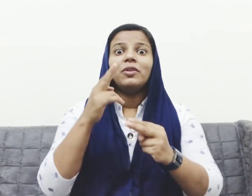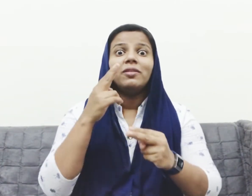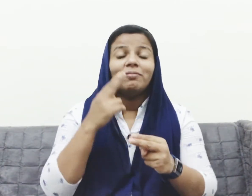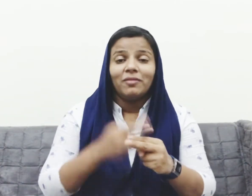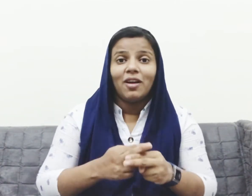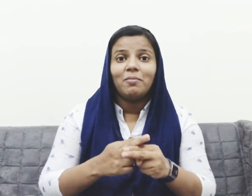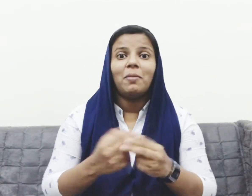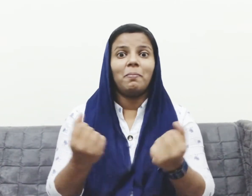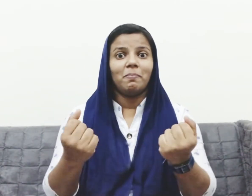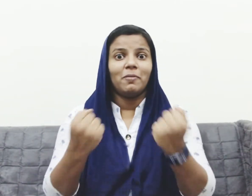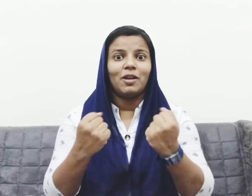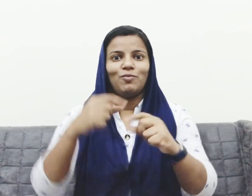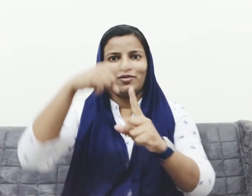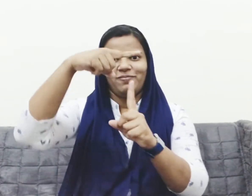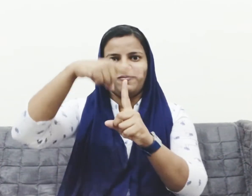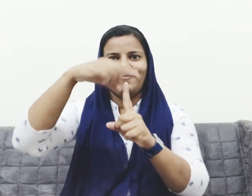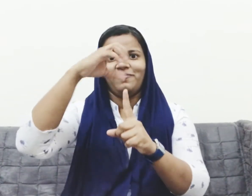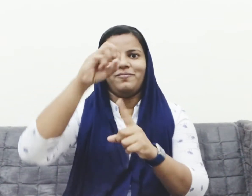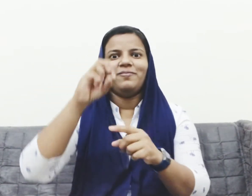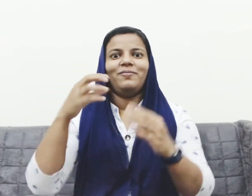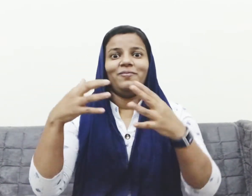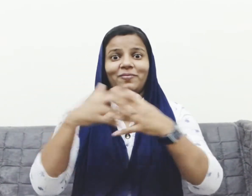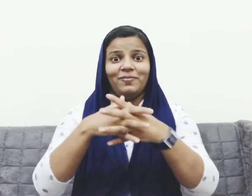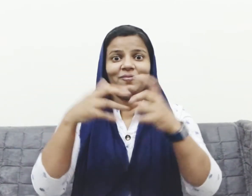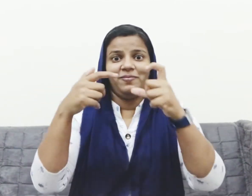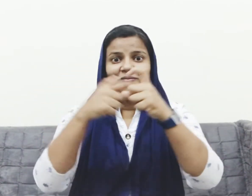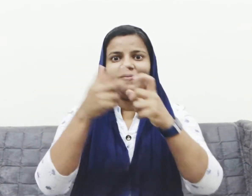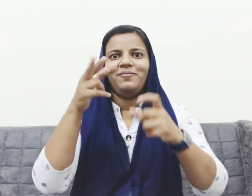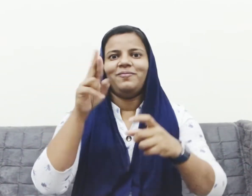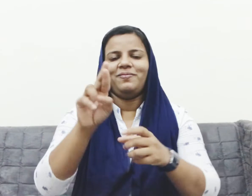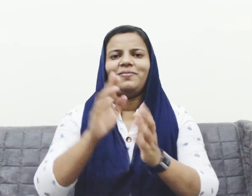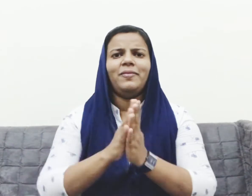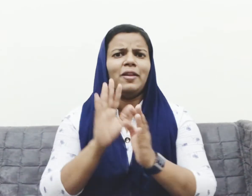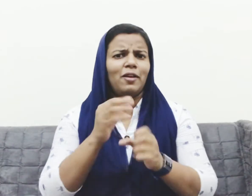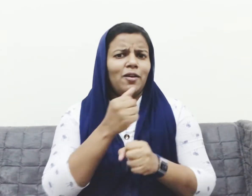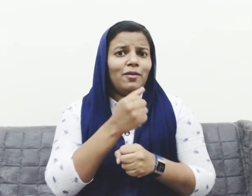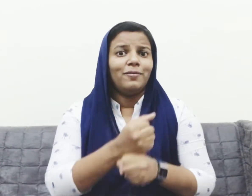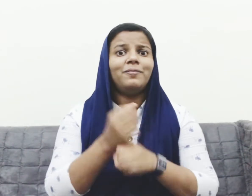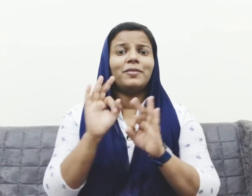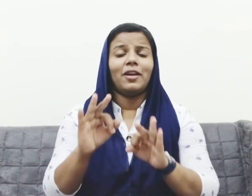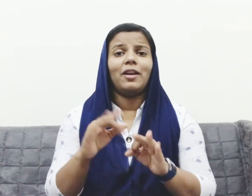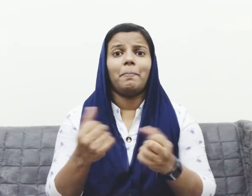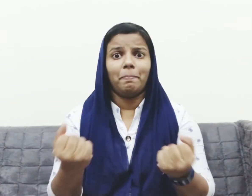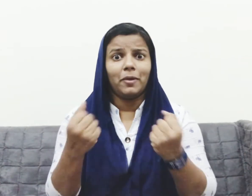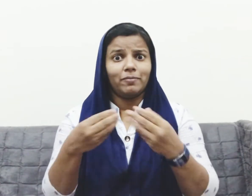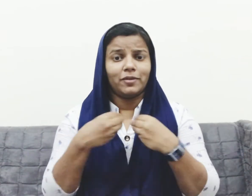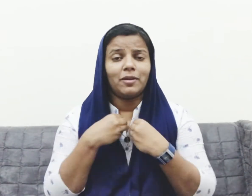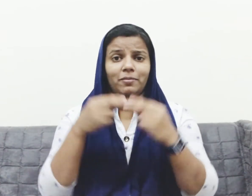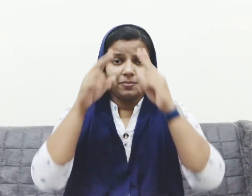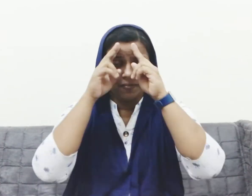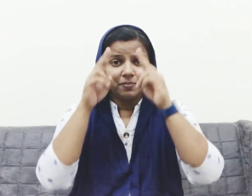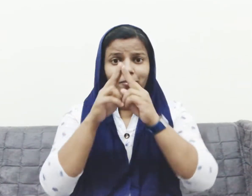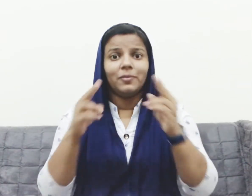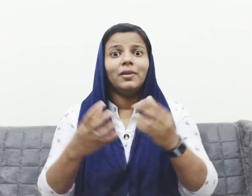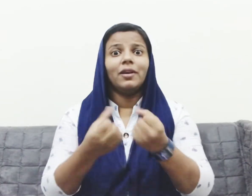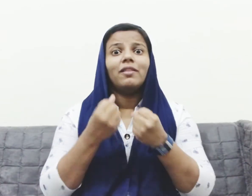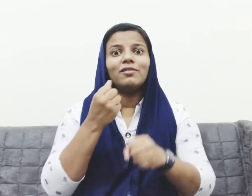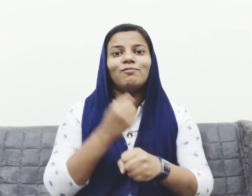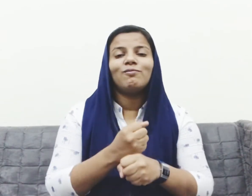ബലമുള്ള ഗോപുരം. ഹല്ലേലൂയ. അത് ആശ്രയിപ്പാൻ പറ്റിയ സ്ഥലമാ. ആമേൻ. ആശ്വാസം പ്രാപിപ്പാൻ പറ്റിയ സ്ഥലമാ. സമാധാനം അനുഭവിക്കാൻ പറ്റിയ സ്ഥലമാ.